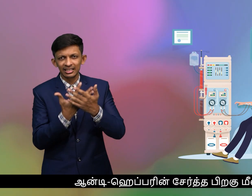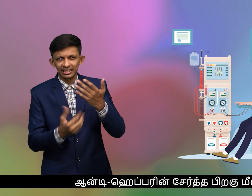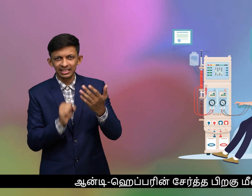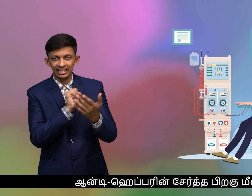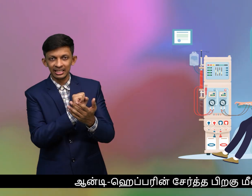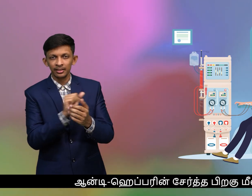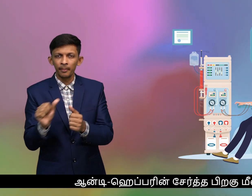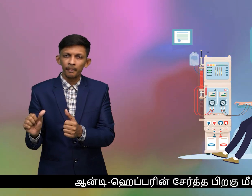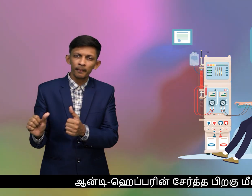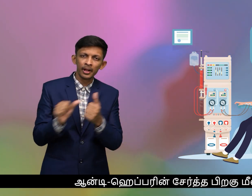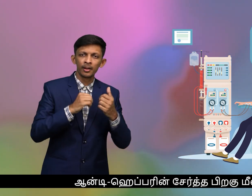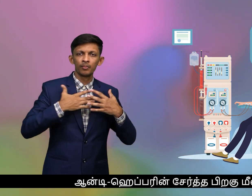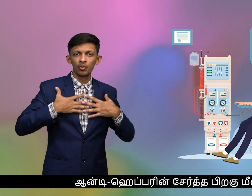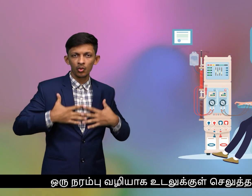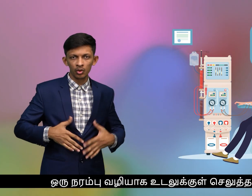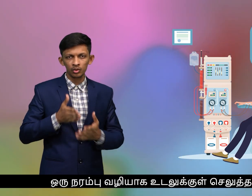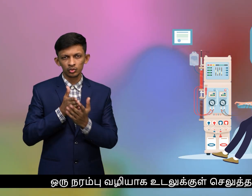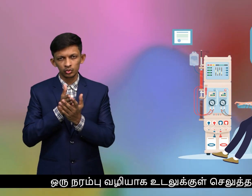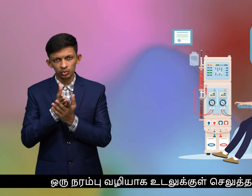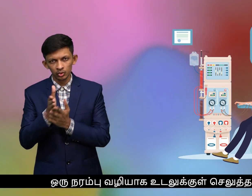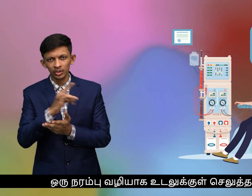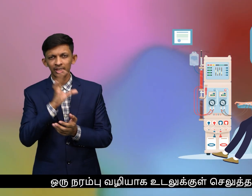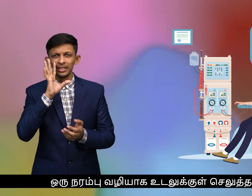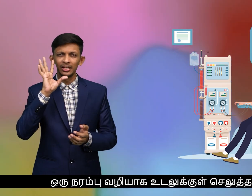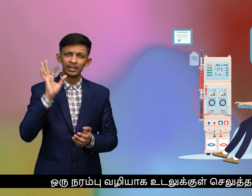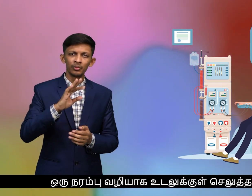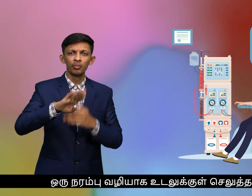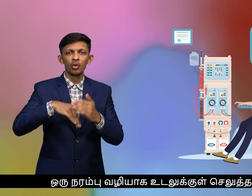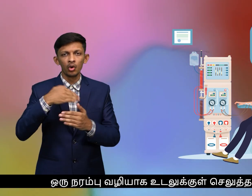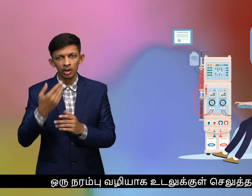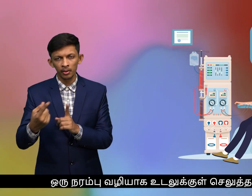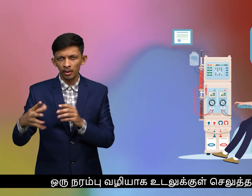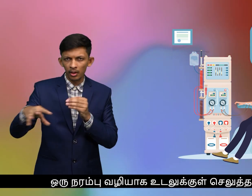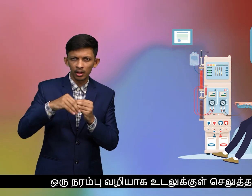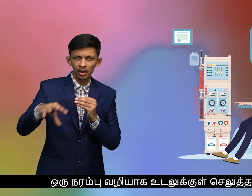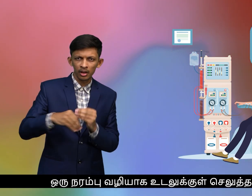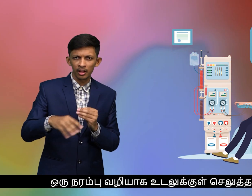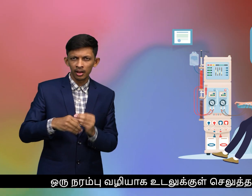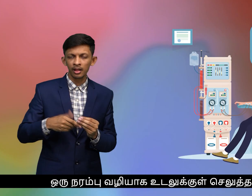சேர்ந்த பிறகு மீண்டும் ஒரு நரம்பு வழியாக உடலுக்குள் செலுத்தப்படுகிறது.